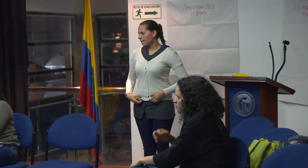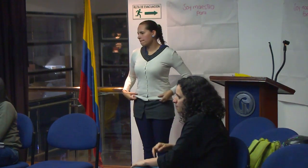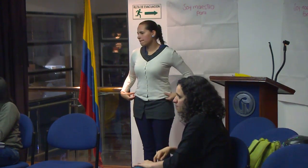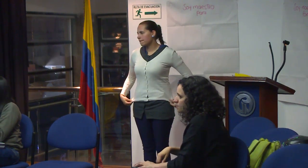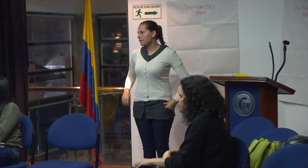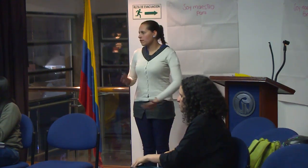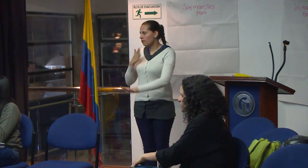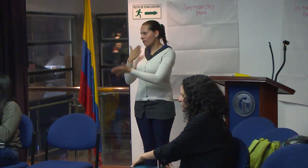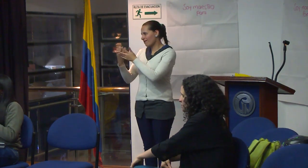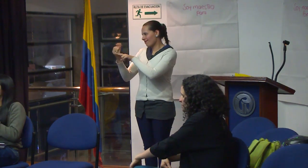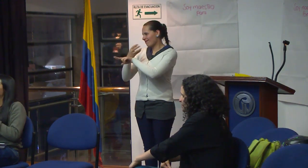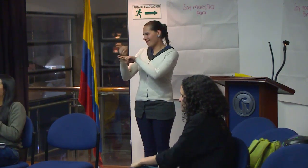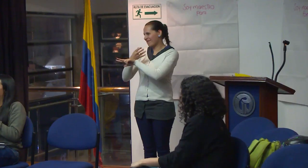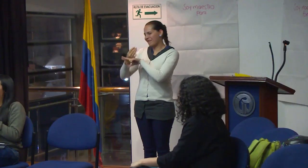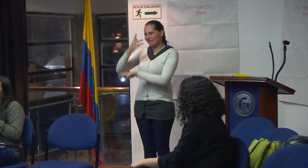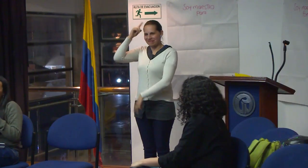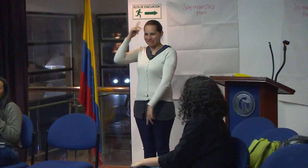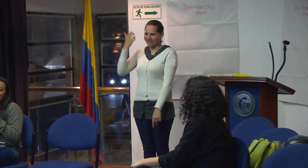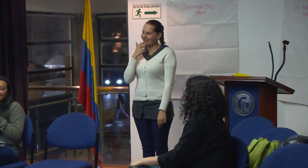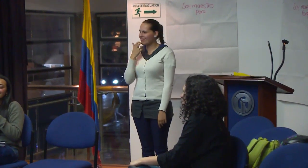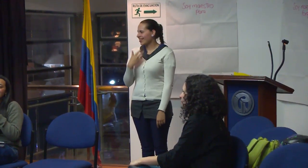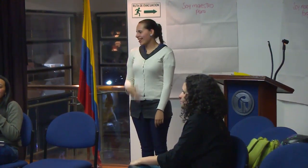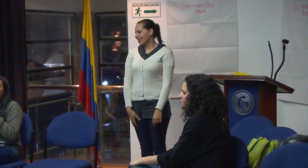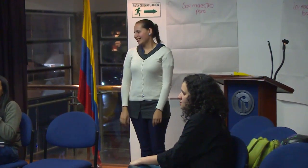Gracias, maestra Joana.